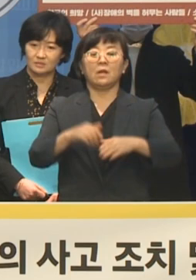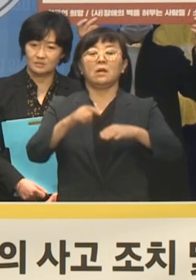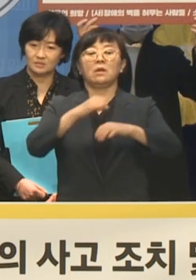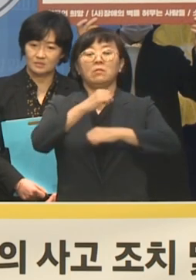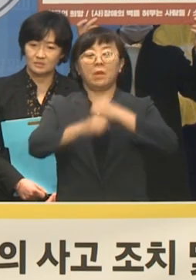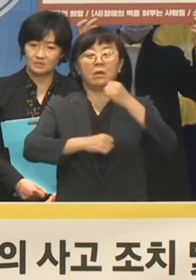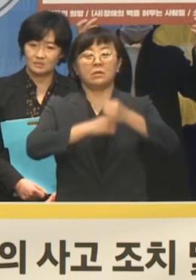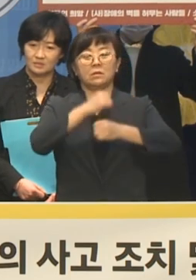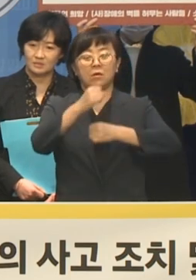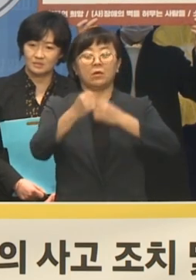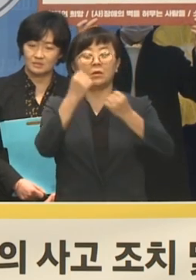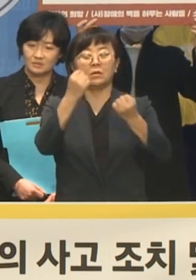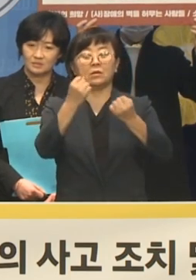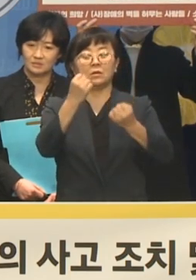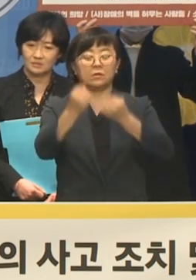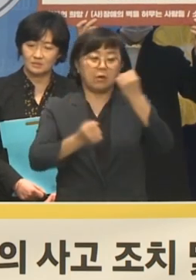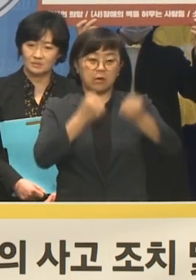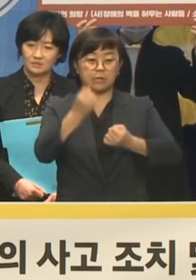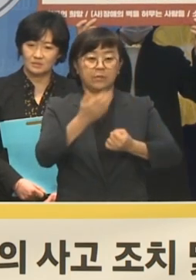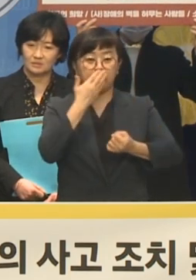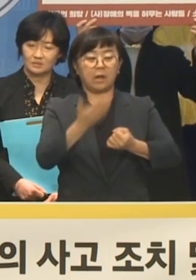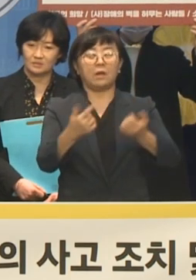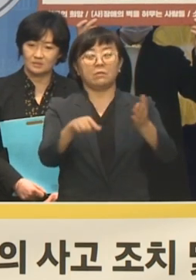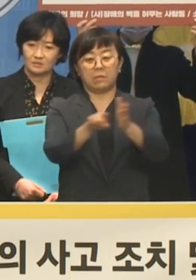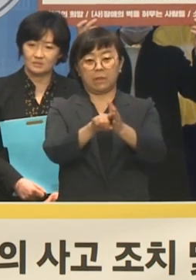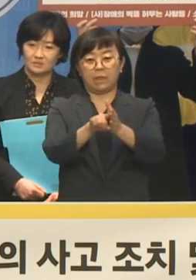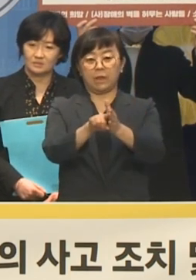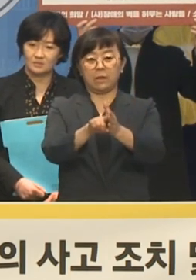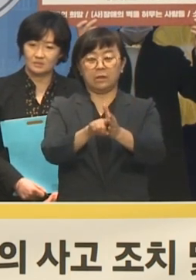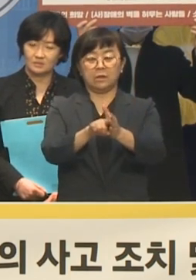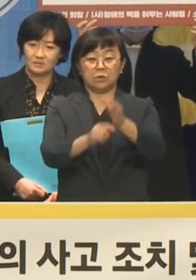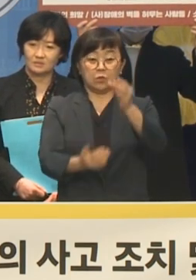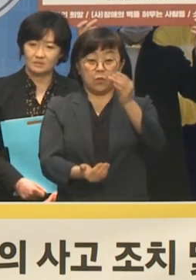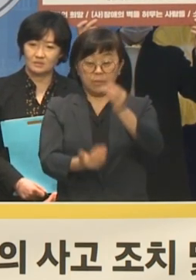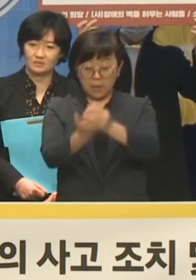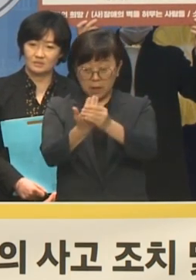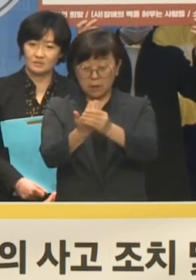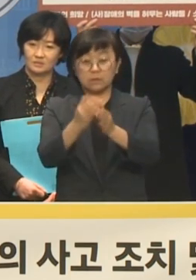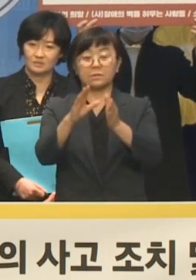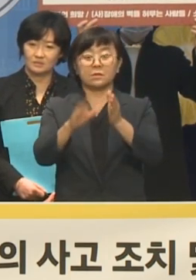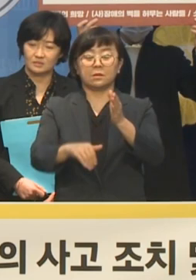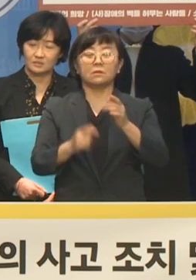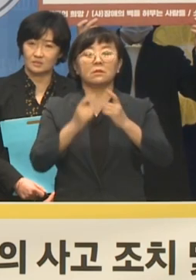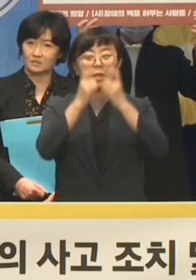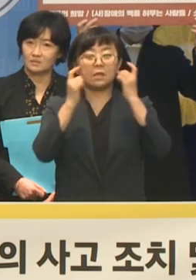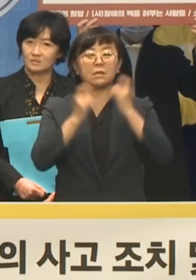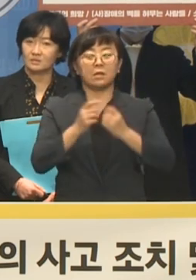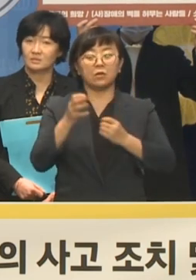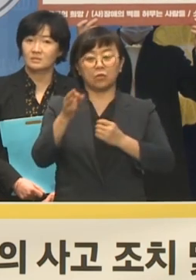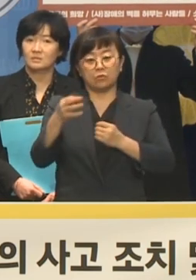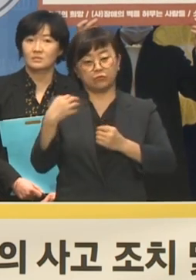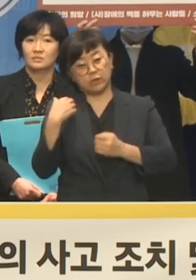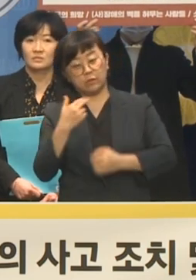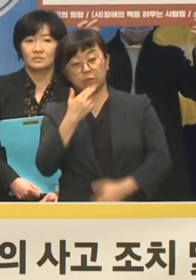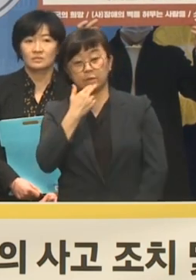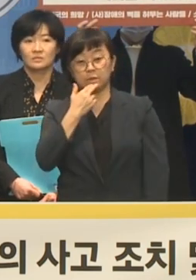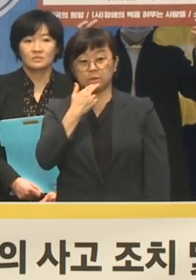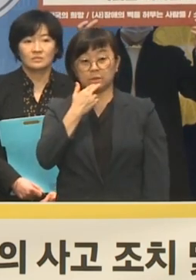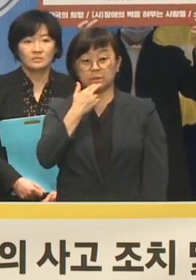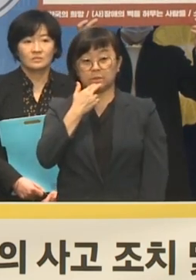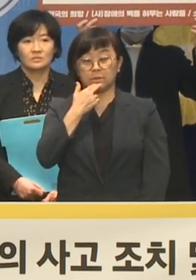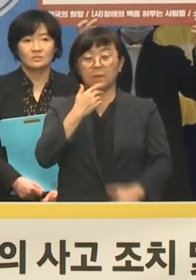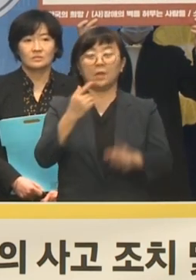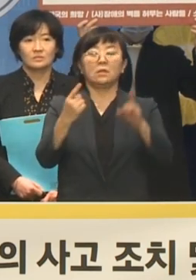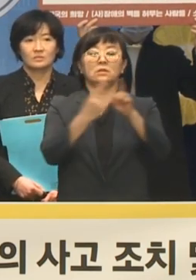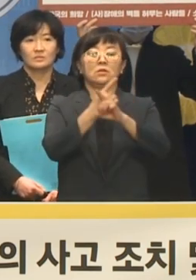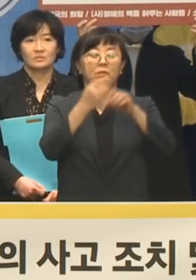마음껏 기량을 펼칠 수 있도록 또 부상을 당할 시 개인의 금전적인 부담 없이